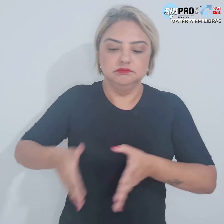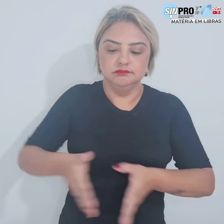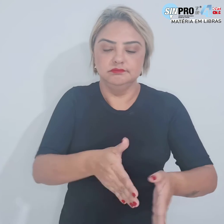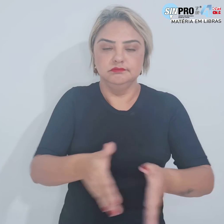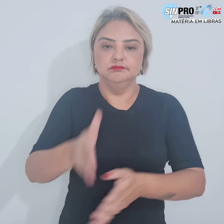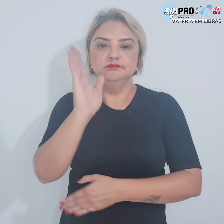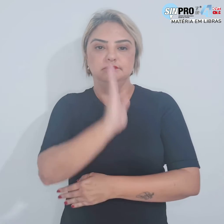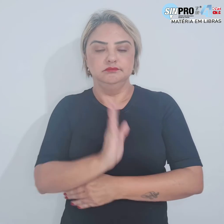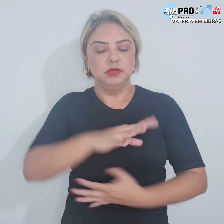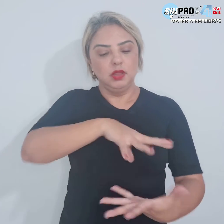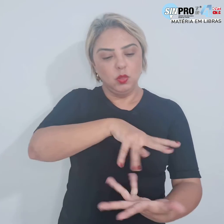e no mundo.